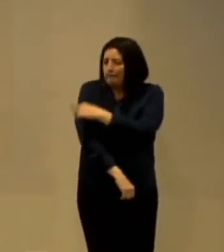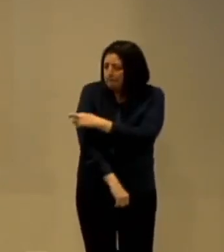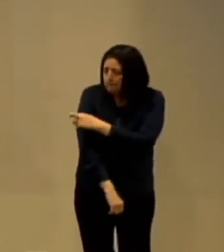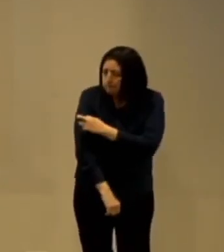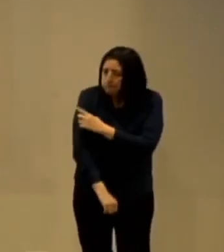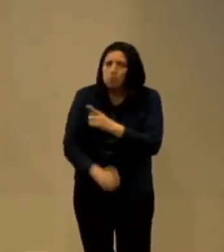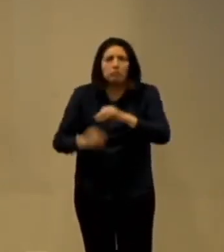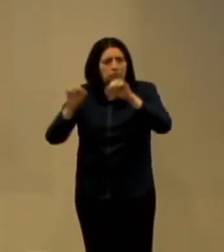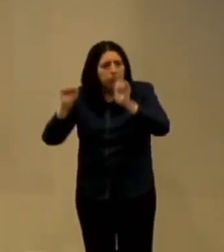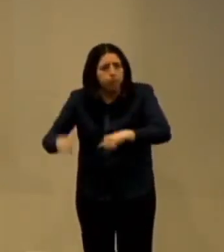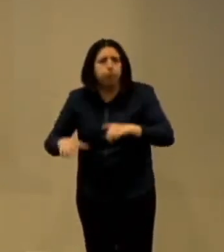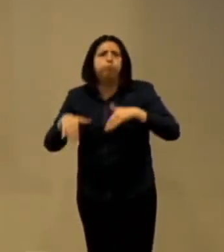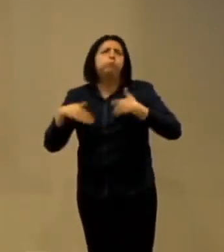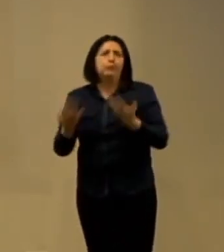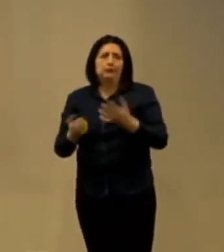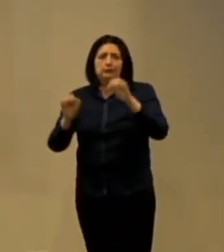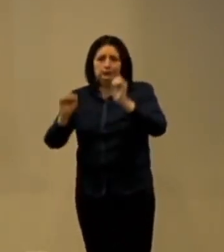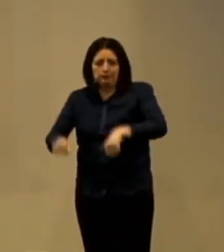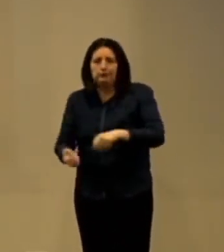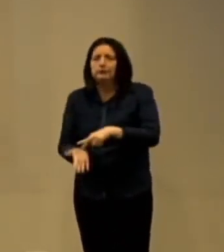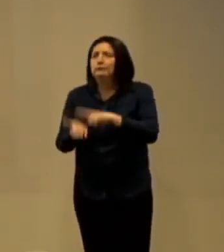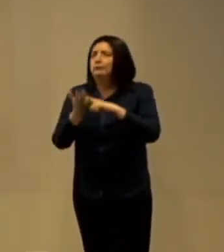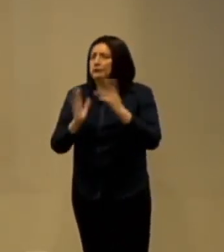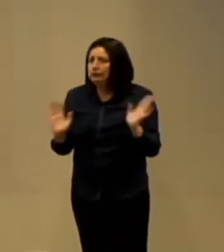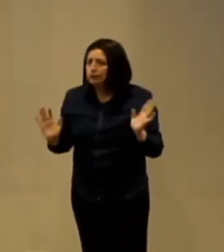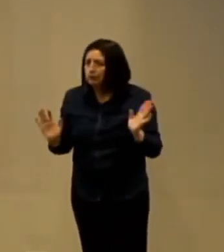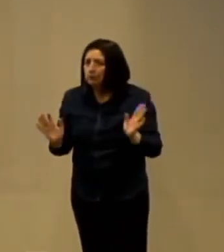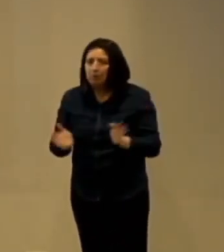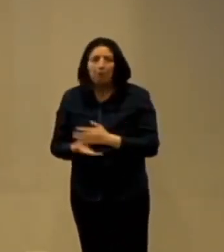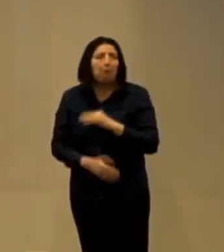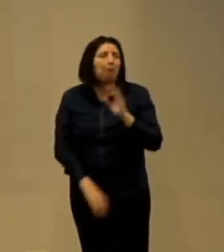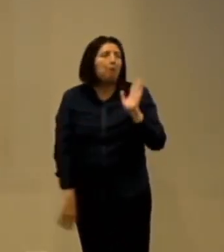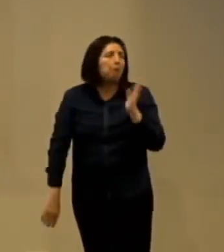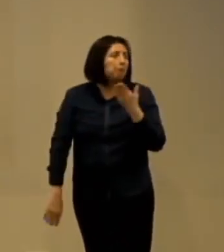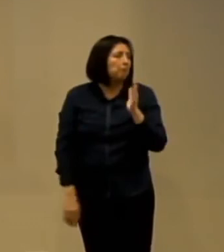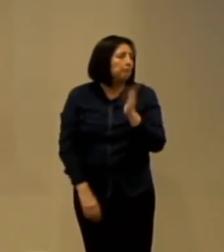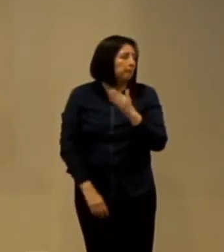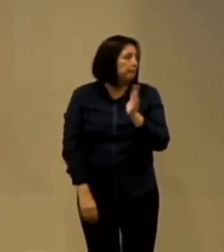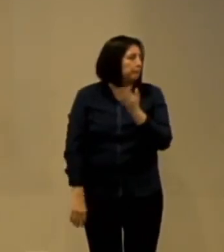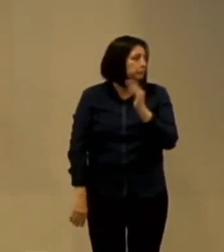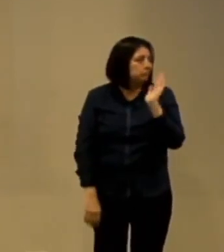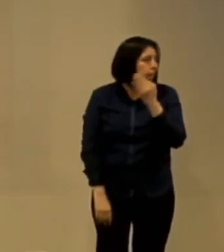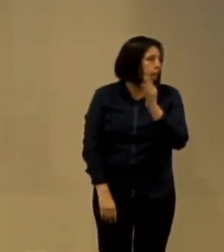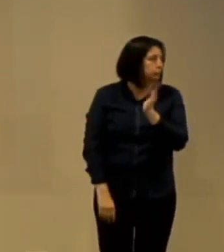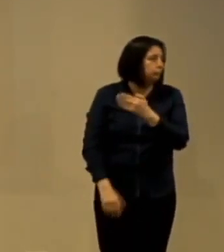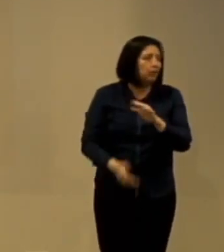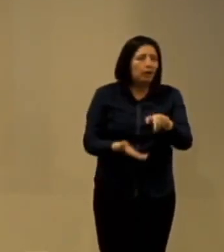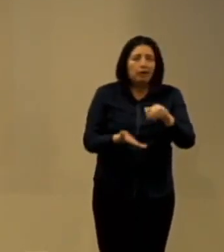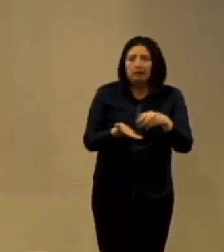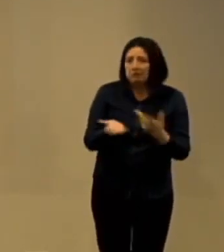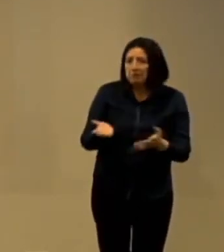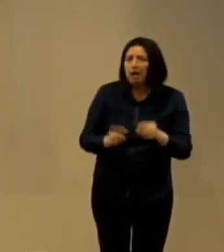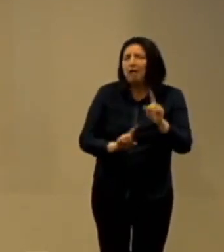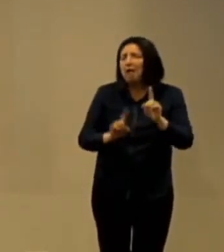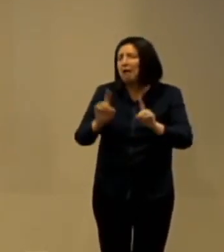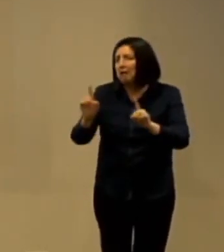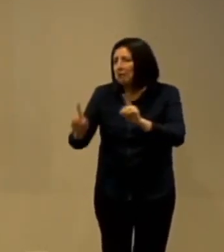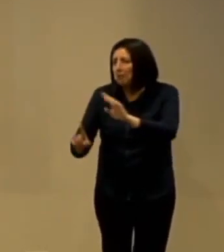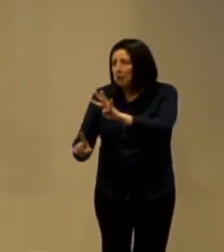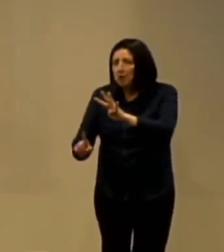1-4, se puede hacer. Casi nadie ha hecho caso a esta norma. Habrá unos 4 o